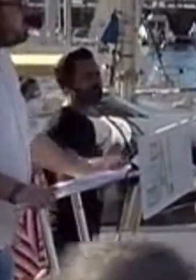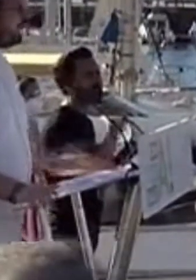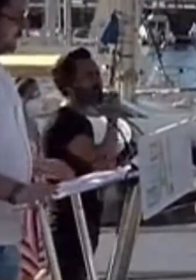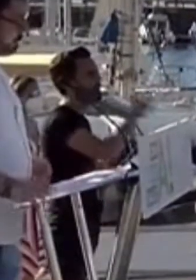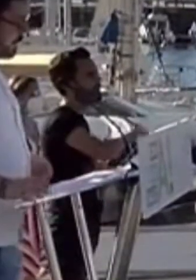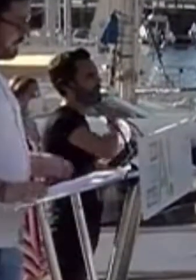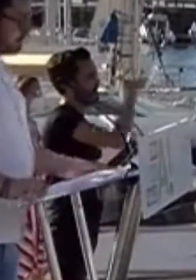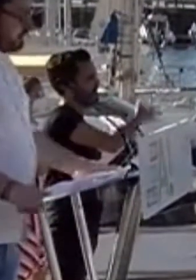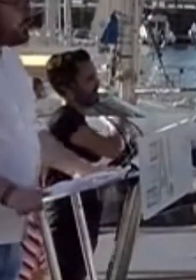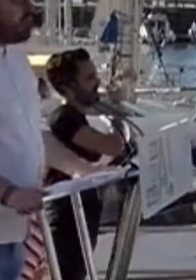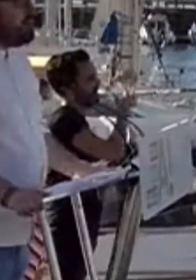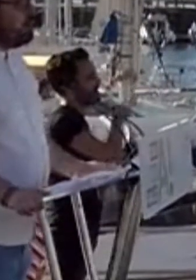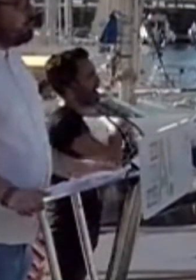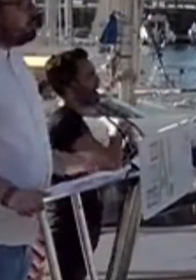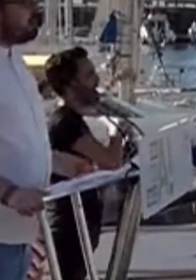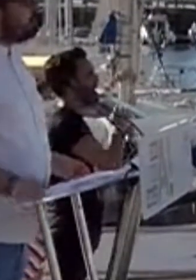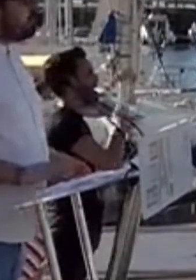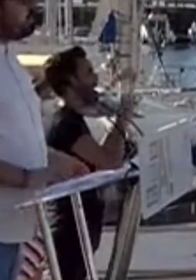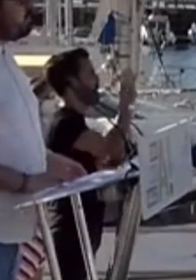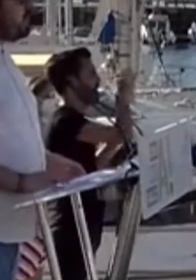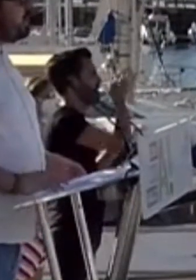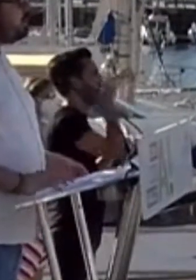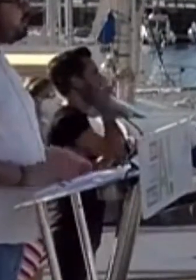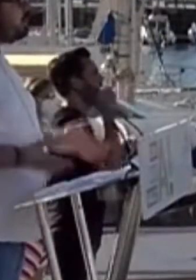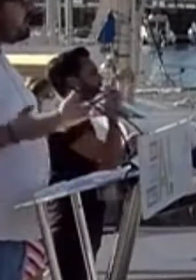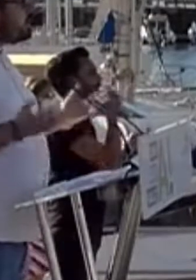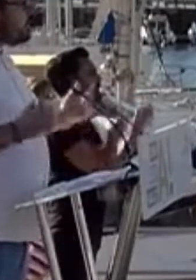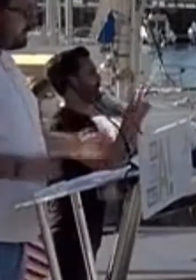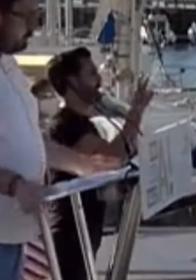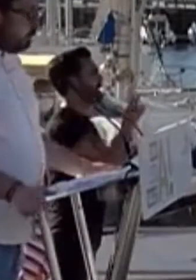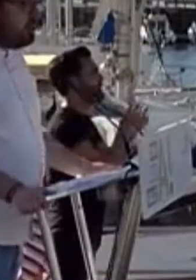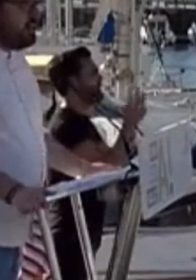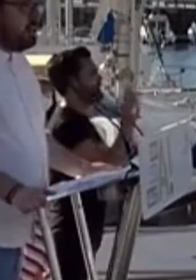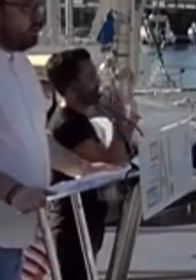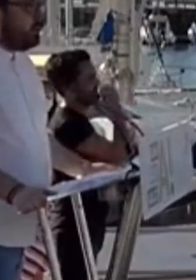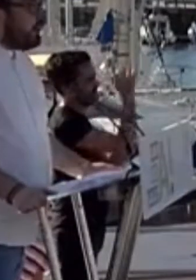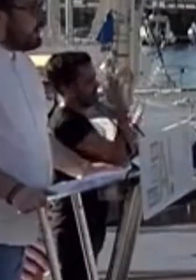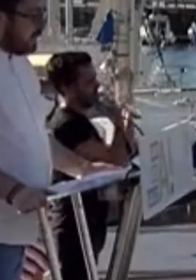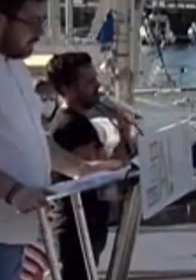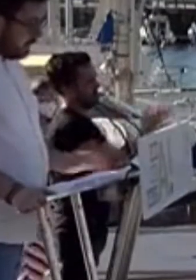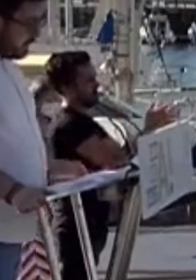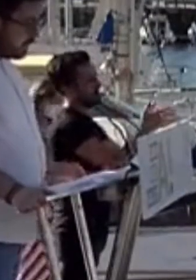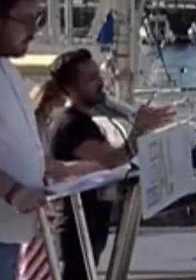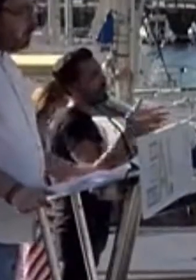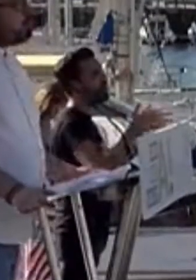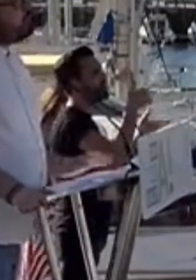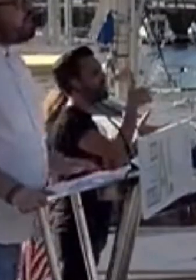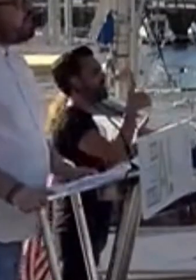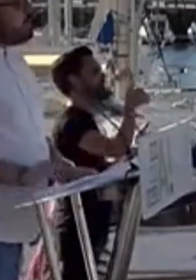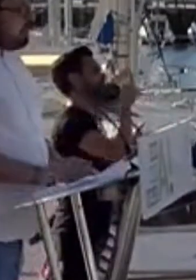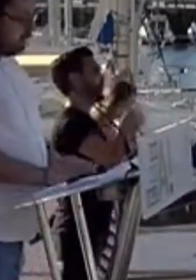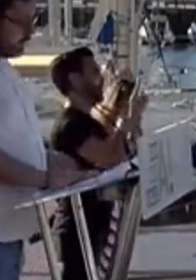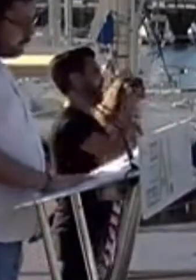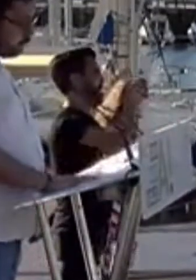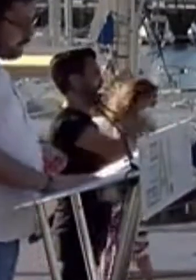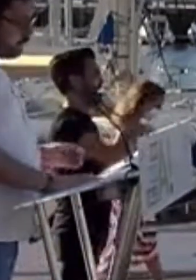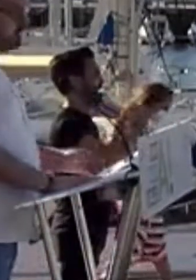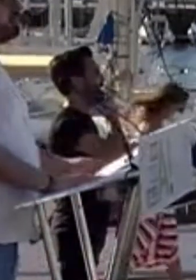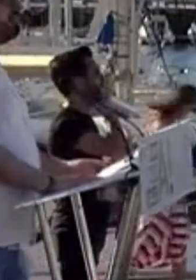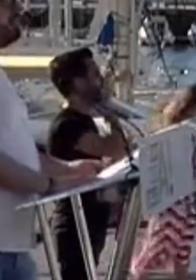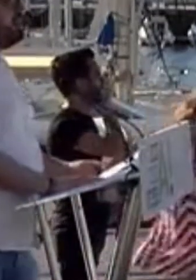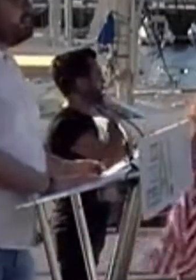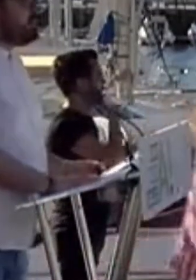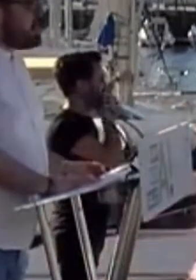Moi boa tarde, amigas e amigos, benvidos a este acto, a este grande acto do BNG na cidade de Vigo. As viguesas